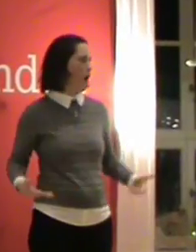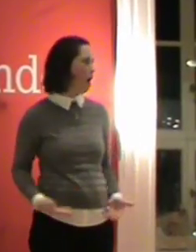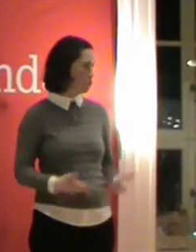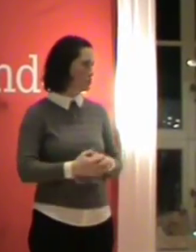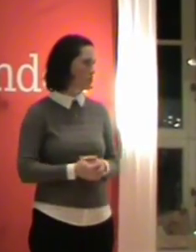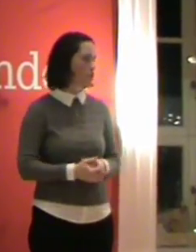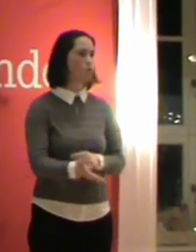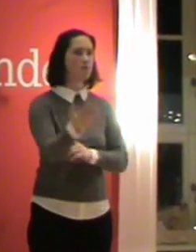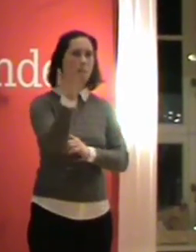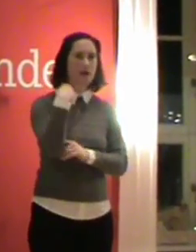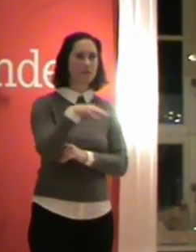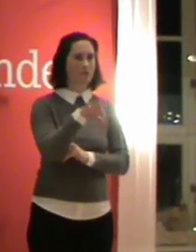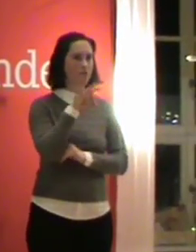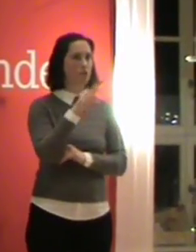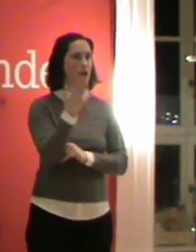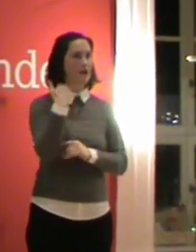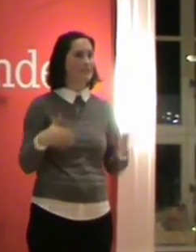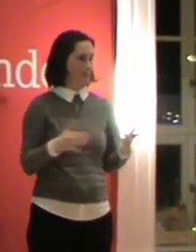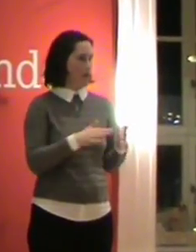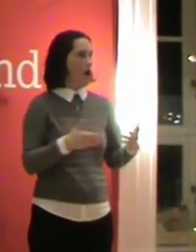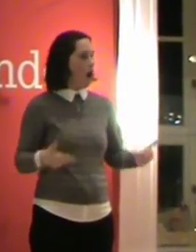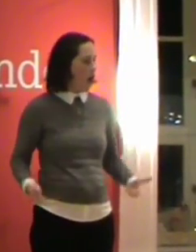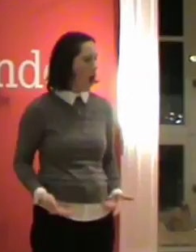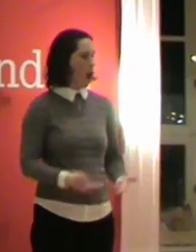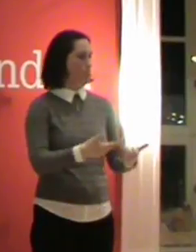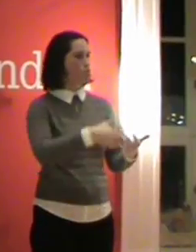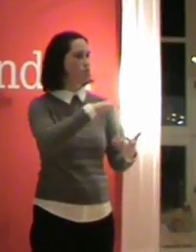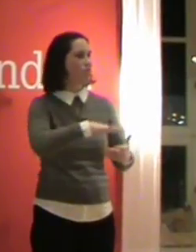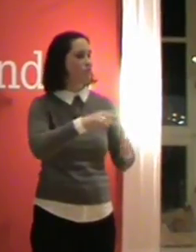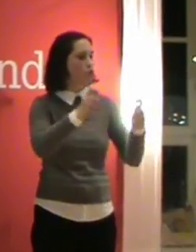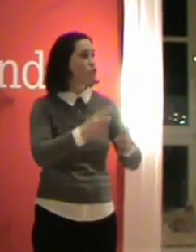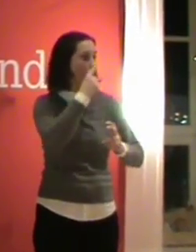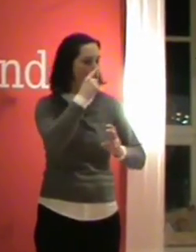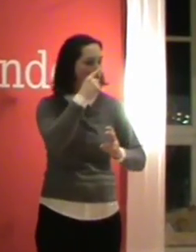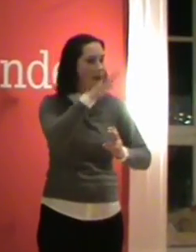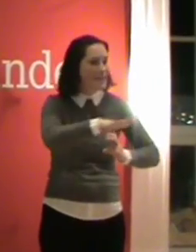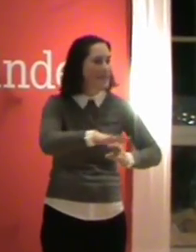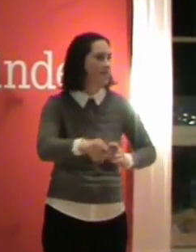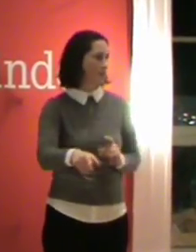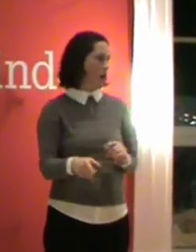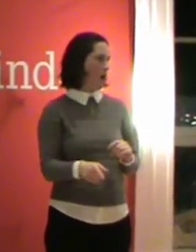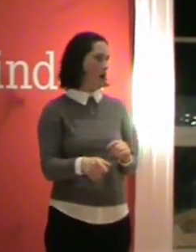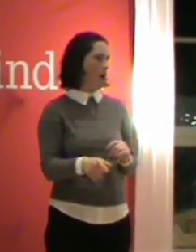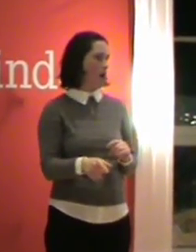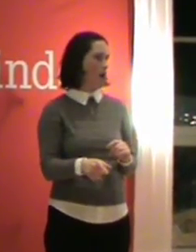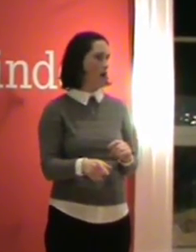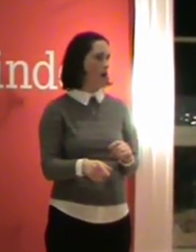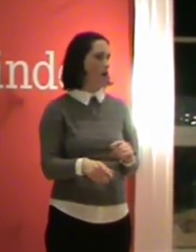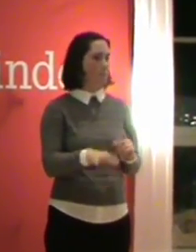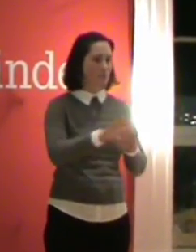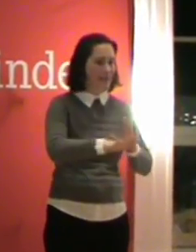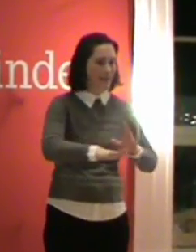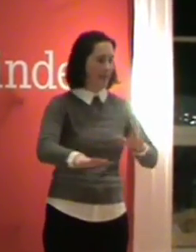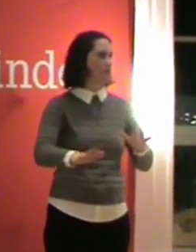was damals in der Armutsforschung als eine Infantilisierung bezeichnet wurde, als ein Prozess der Verjüngung, der